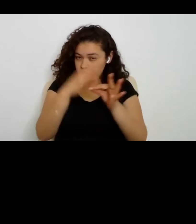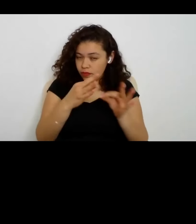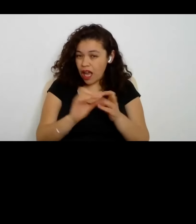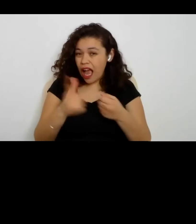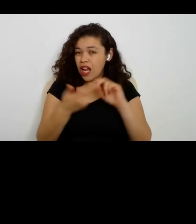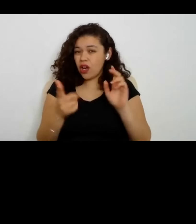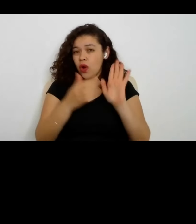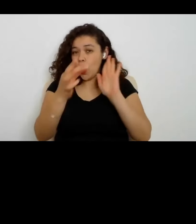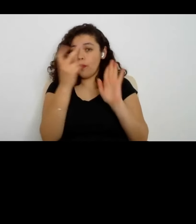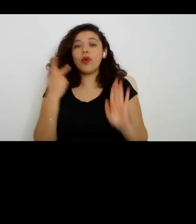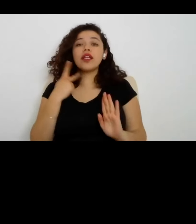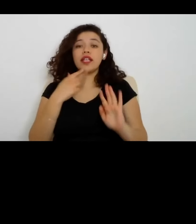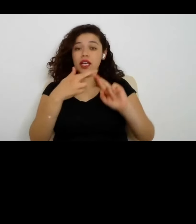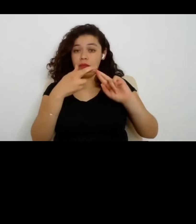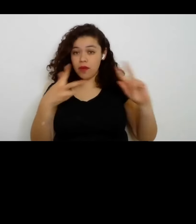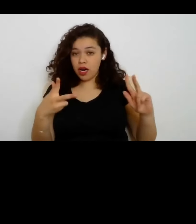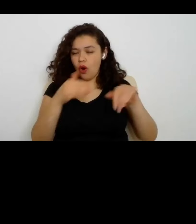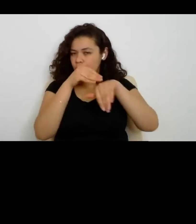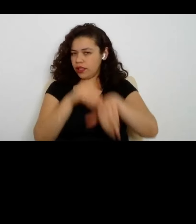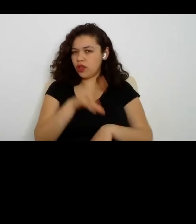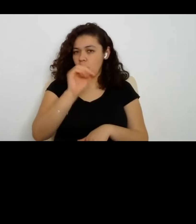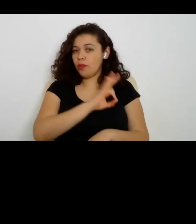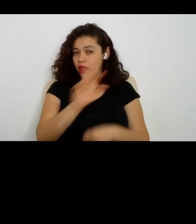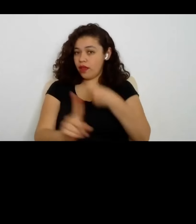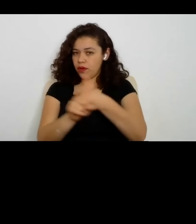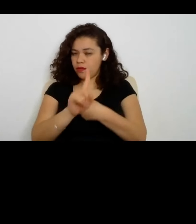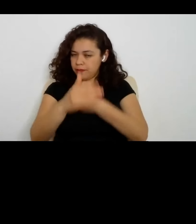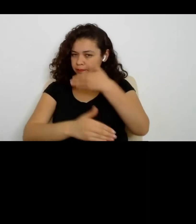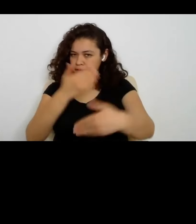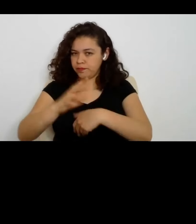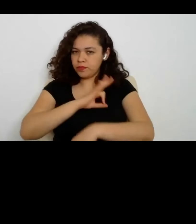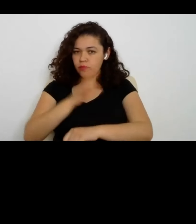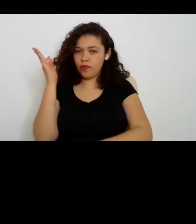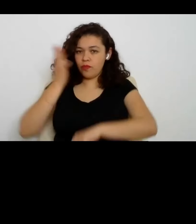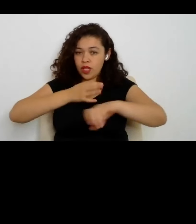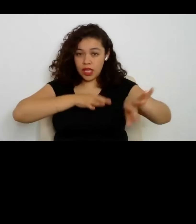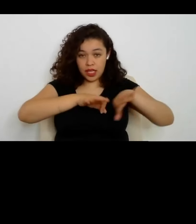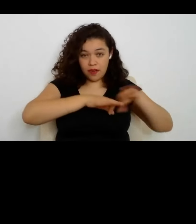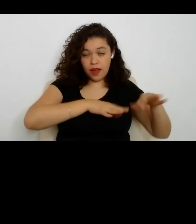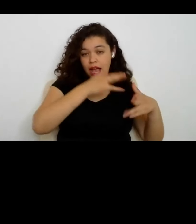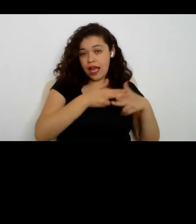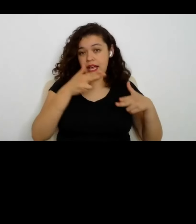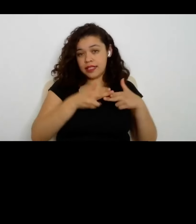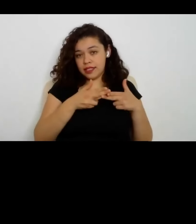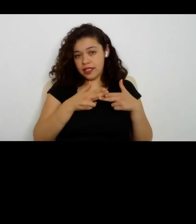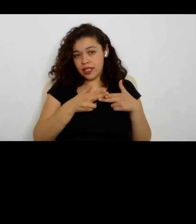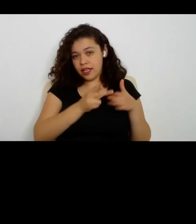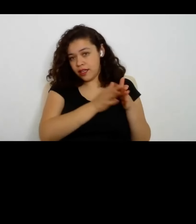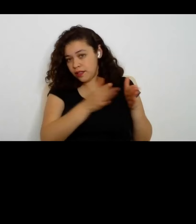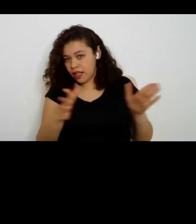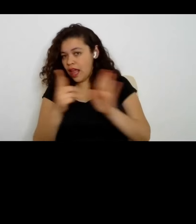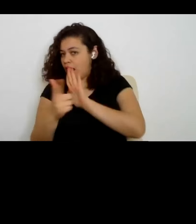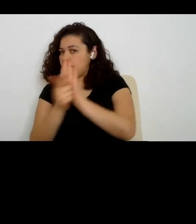estas políticas podría generar consecuencias que podrían ir desde sanciones laborales hasta el ejercicio de acciones